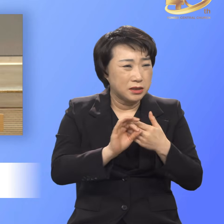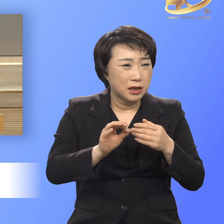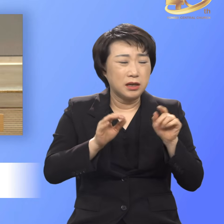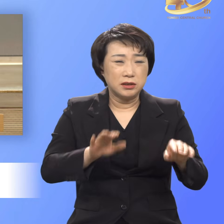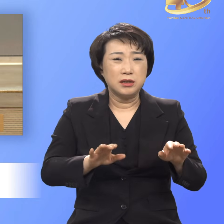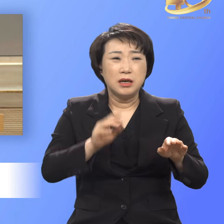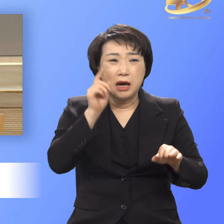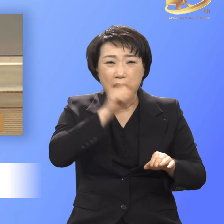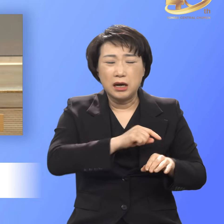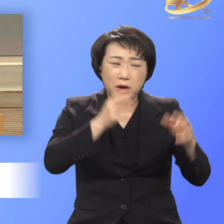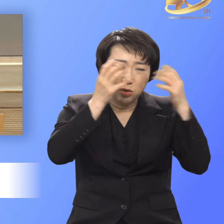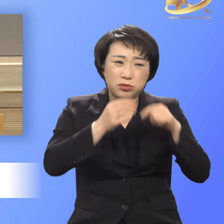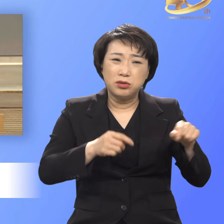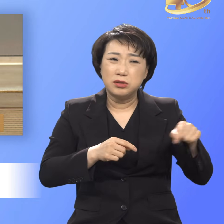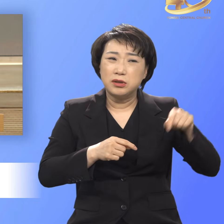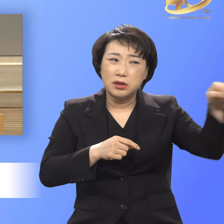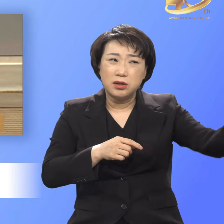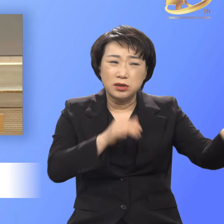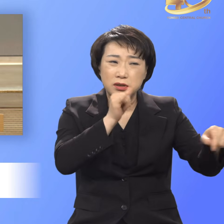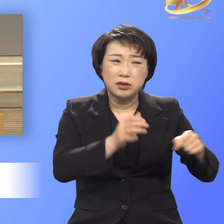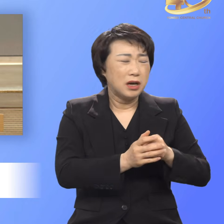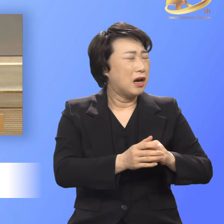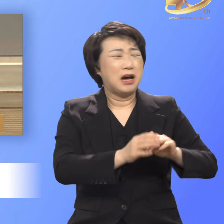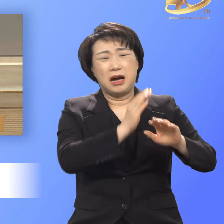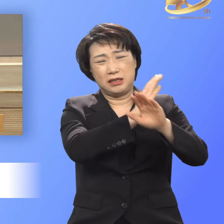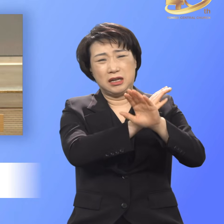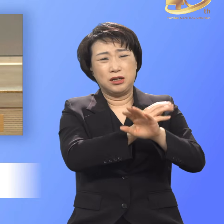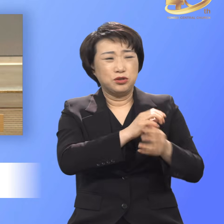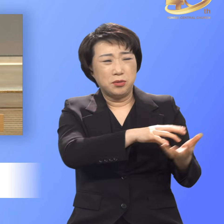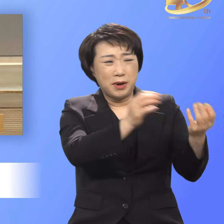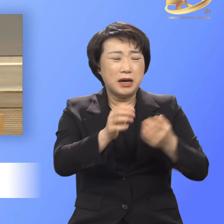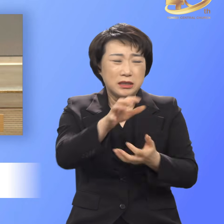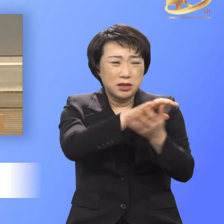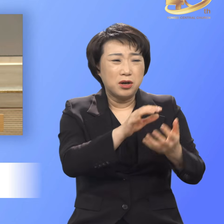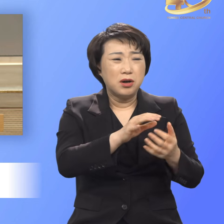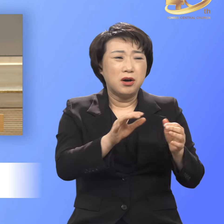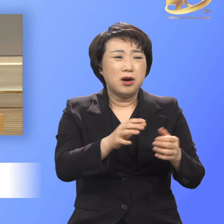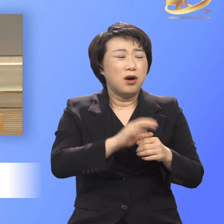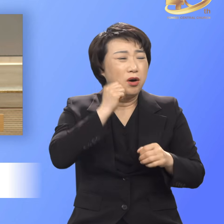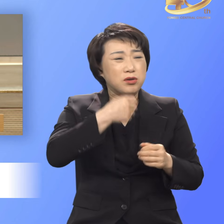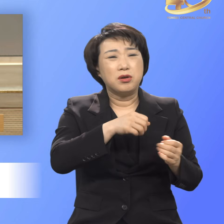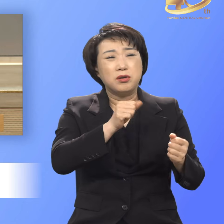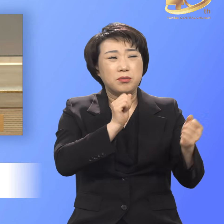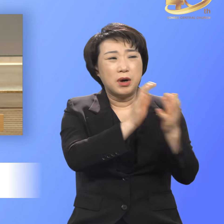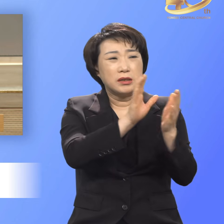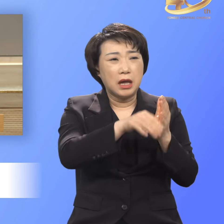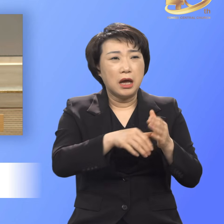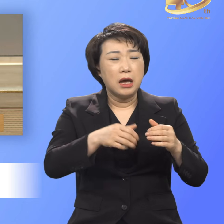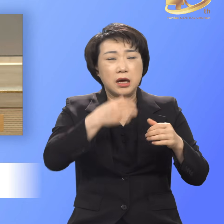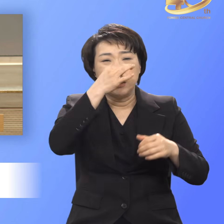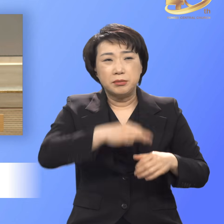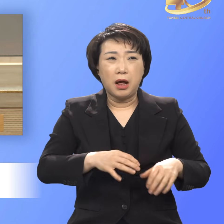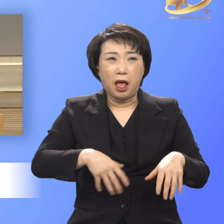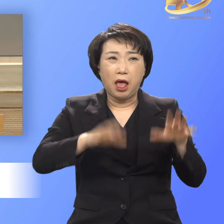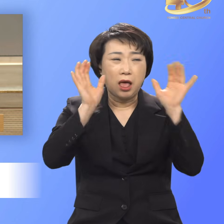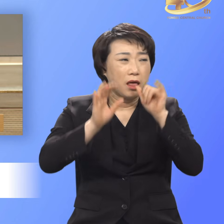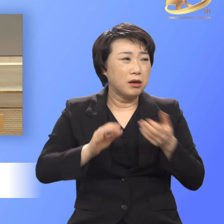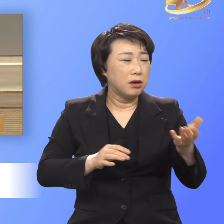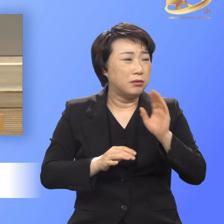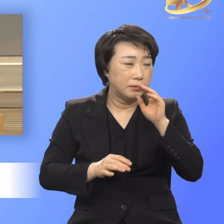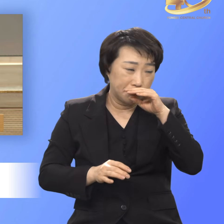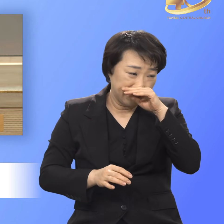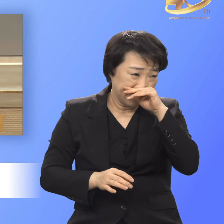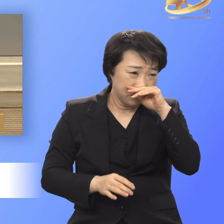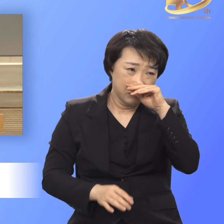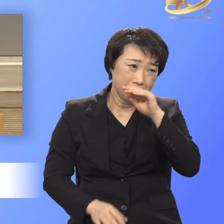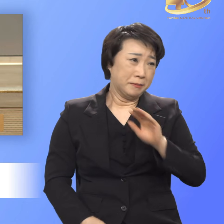그런 악한 고통스러운 수많은 시험과 환난의 상황이 올 때 힘들어 못하겠다 하고